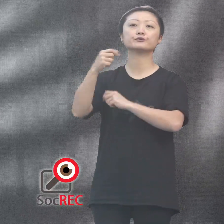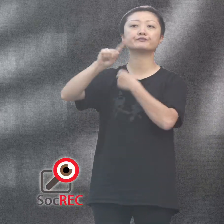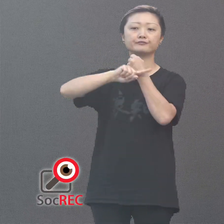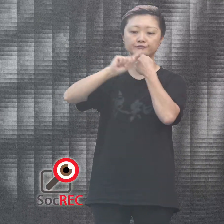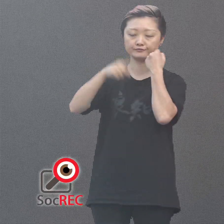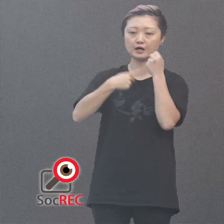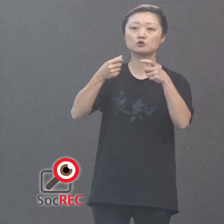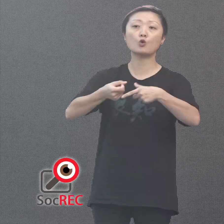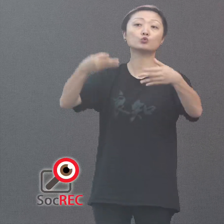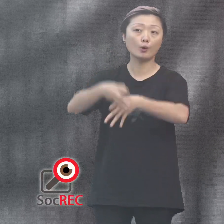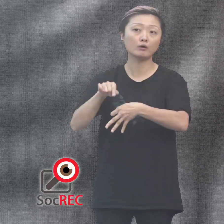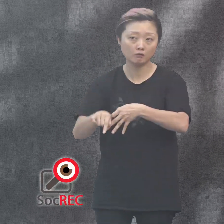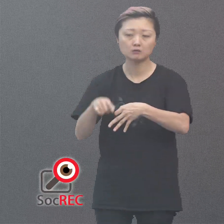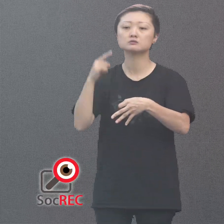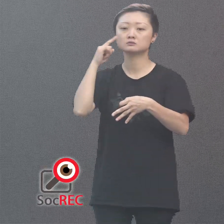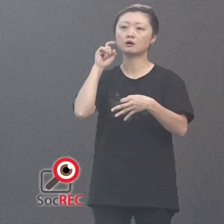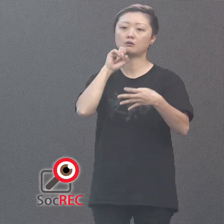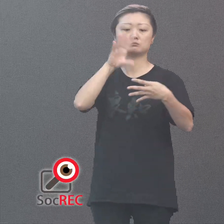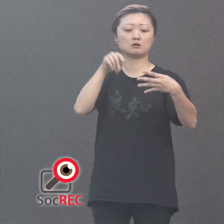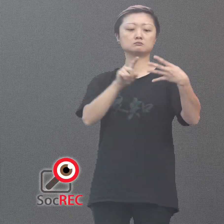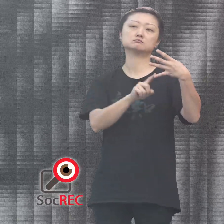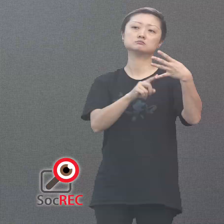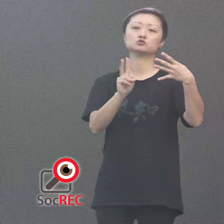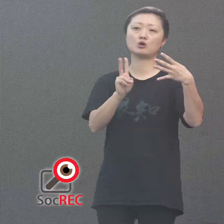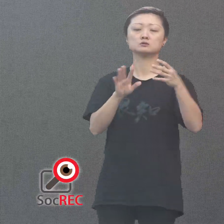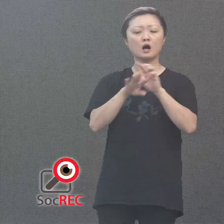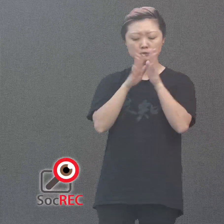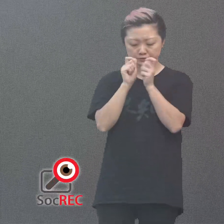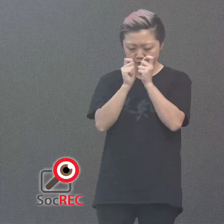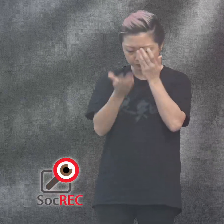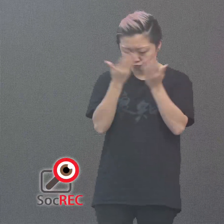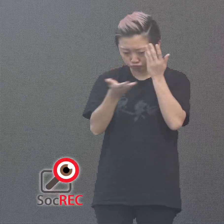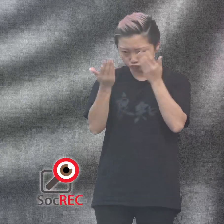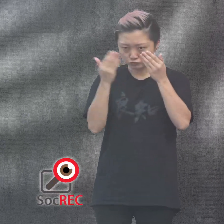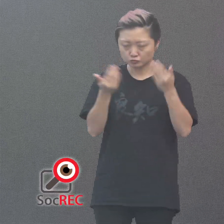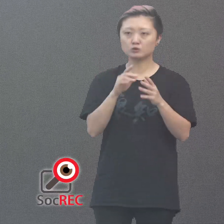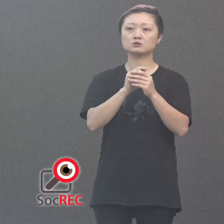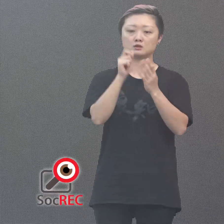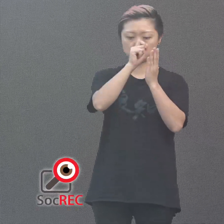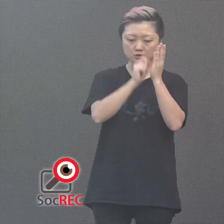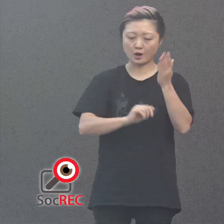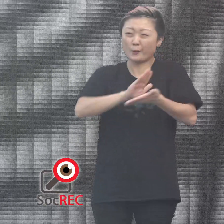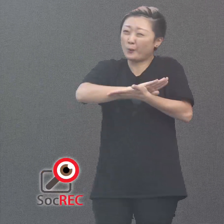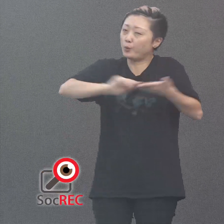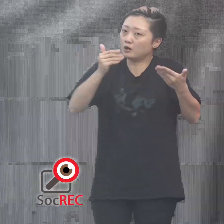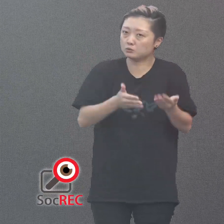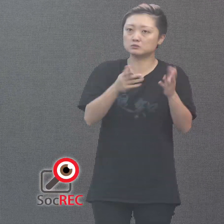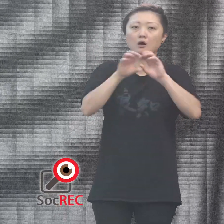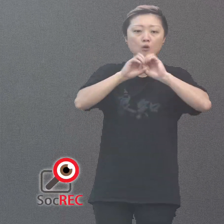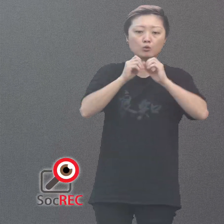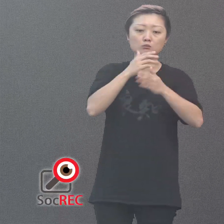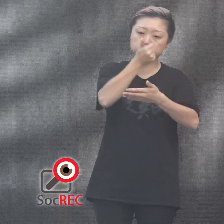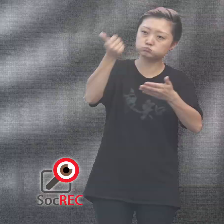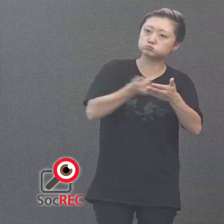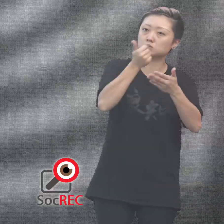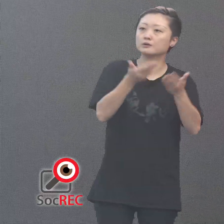人權政治權利組織的所有事情，我們都會是有報告去呈上去做一個給回聯